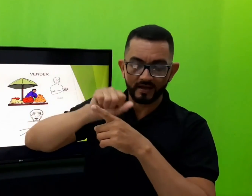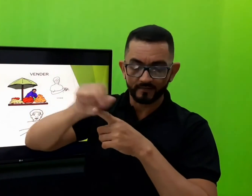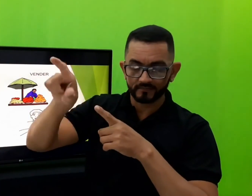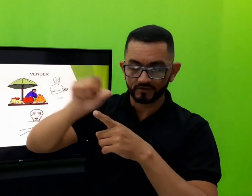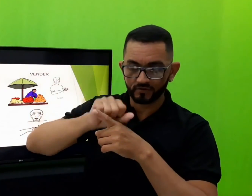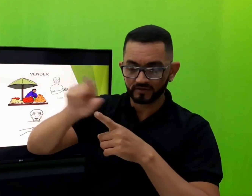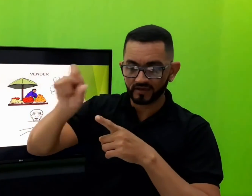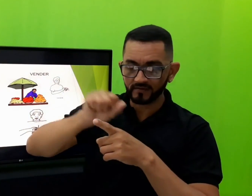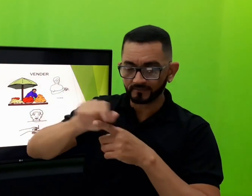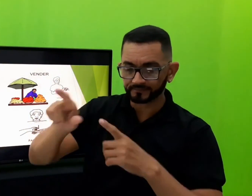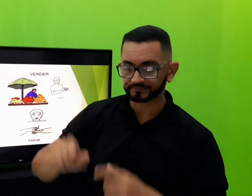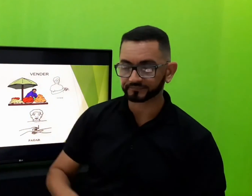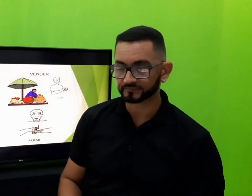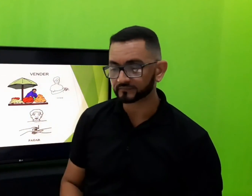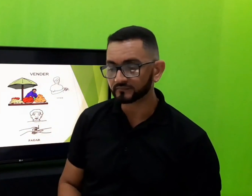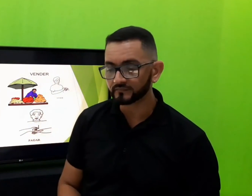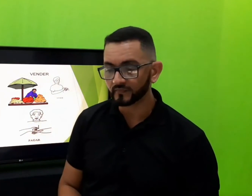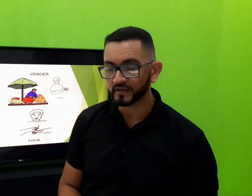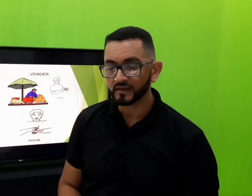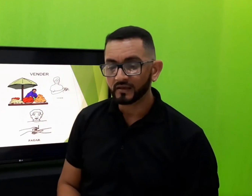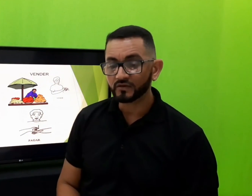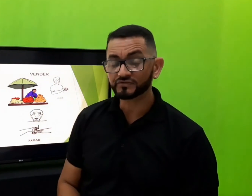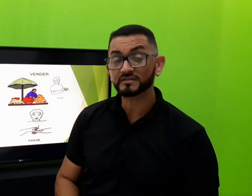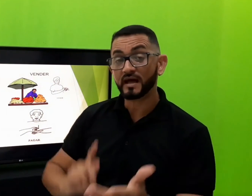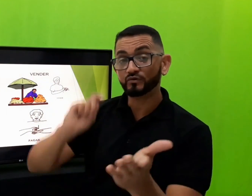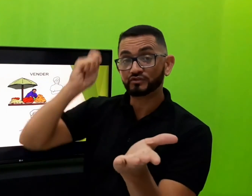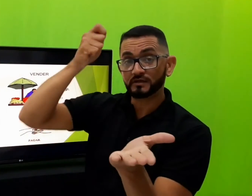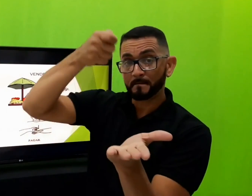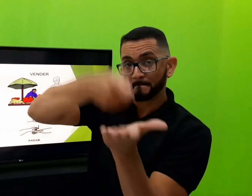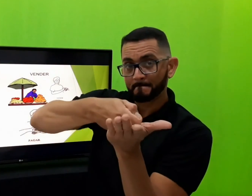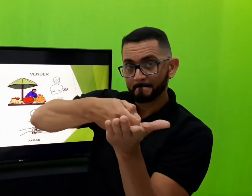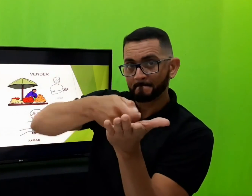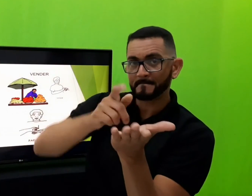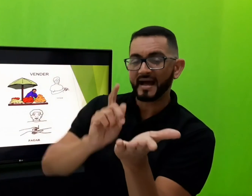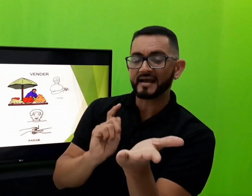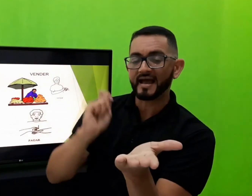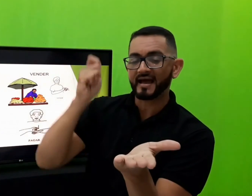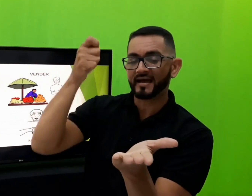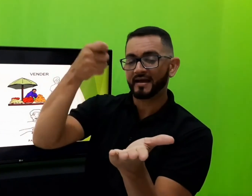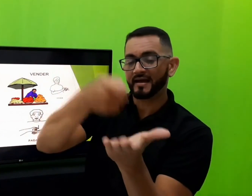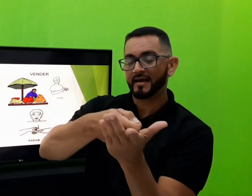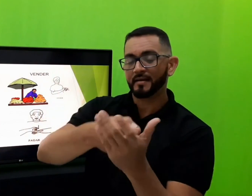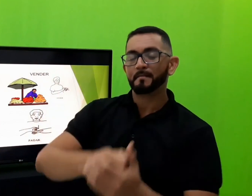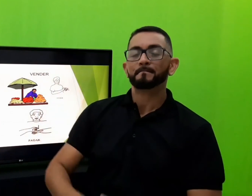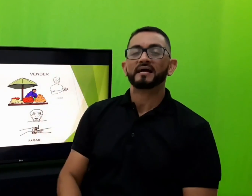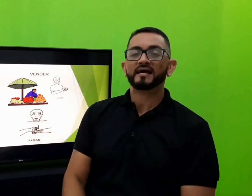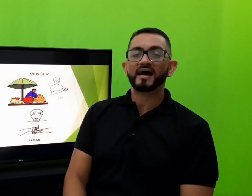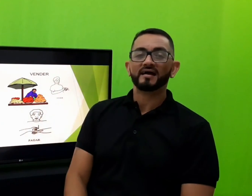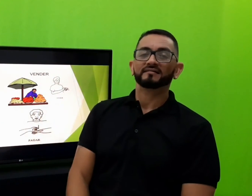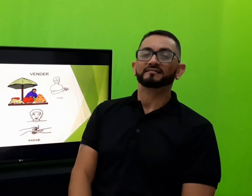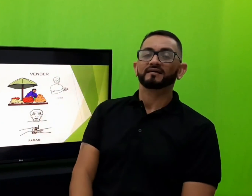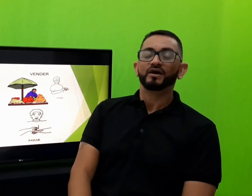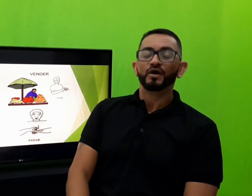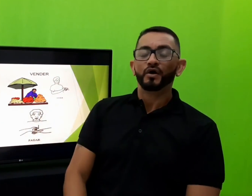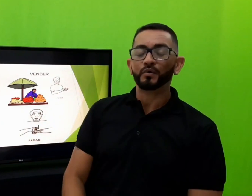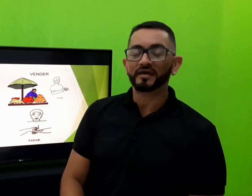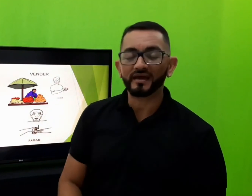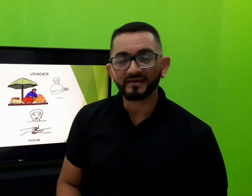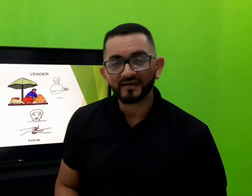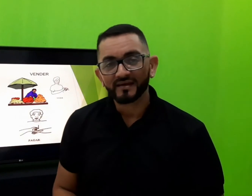Alugar, ok? E o sinal de pagar. Pagar. Ok?